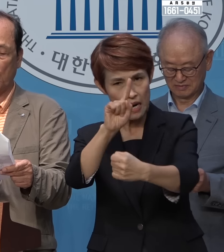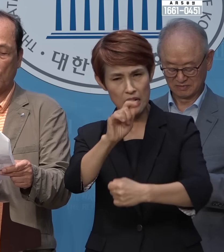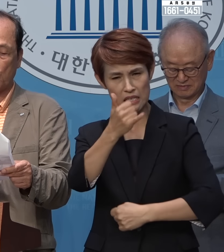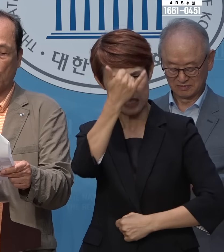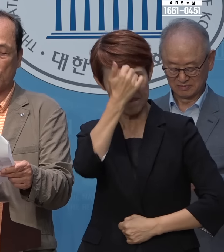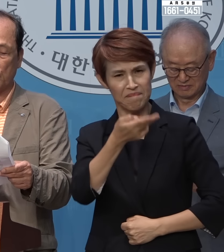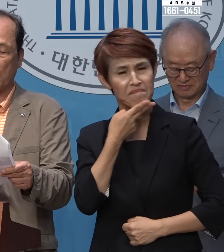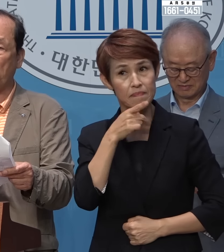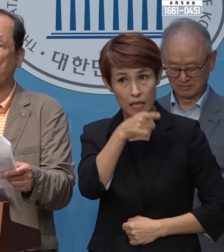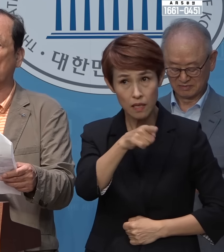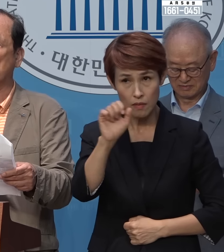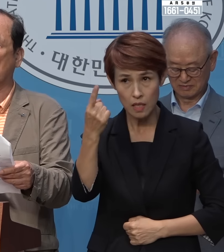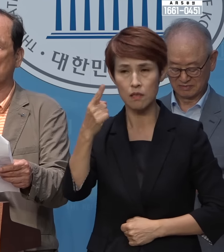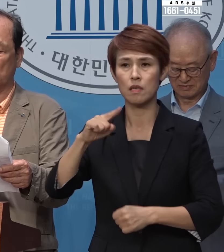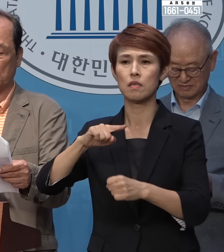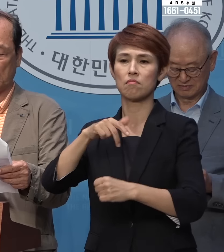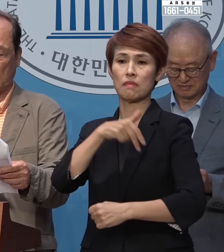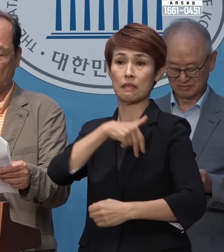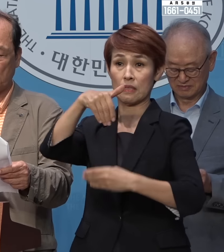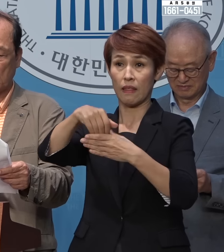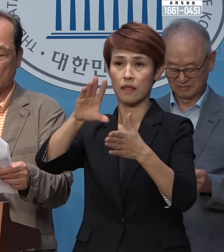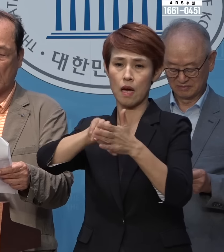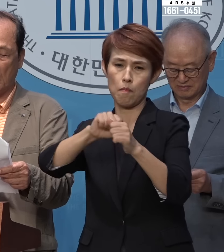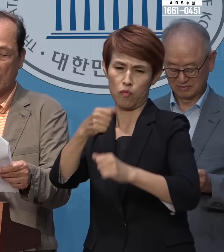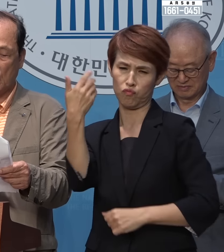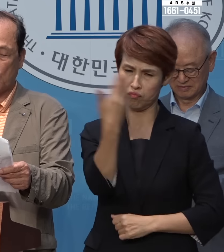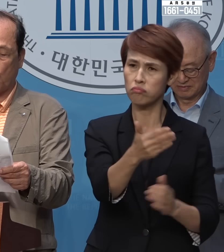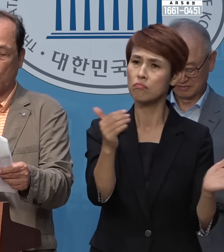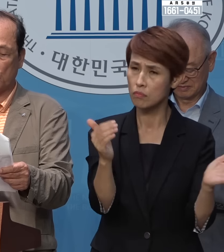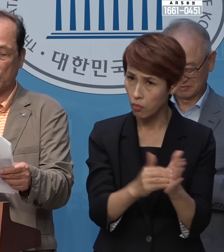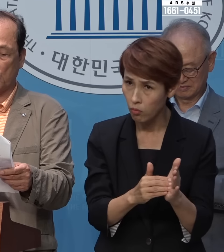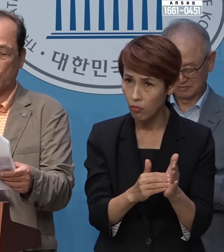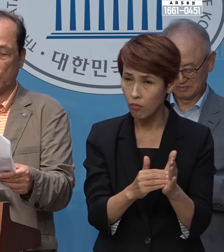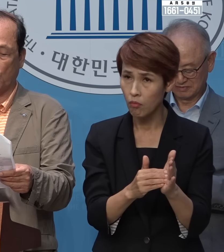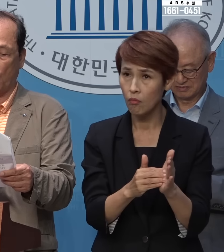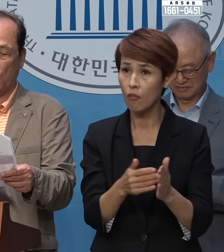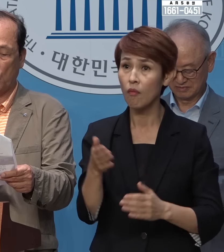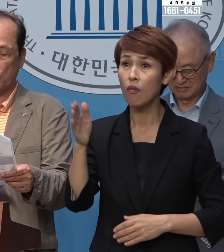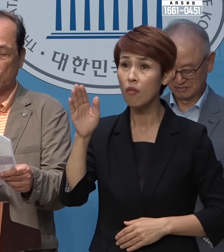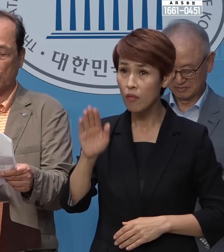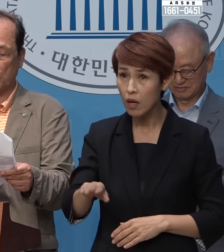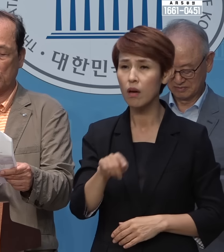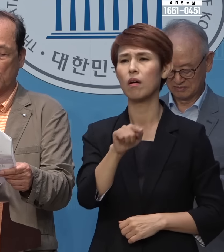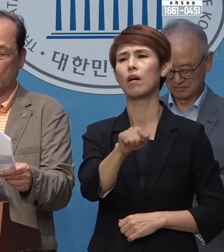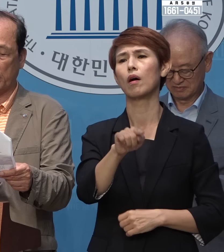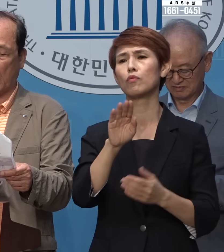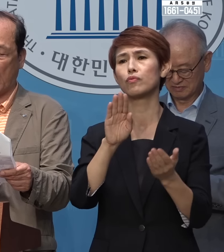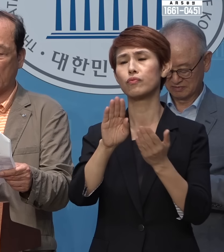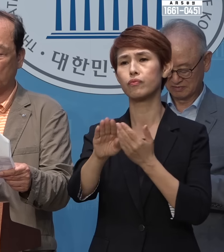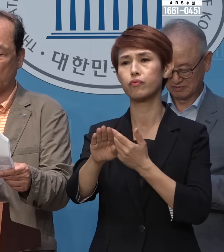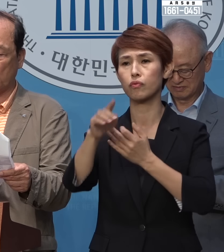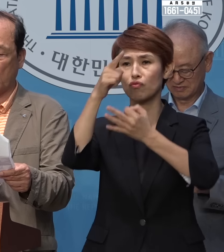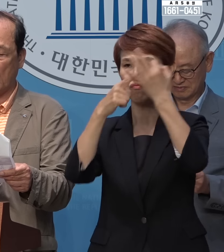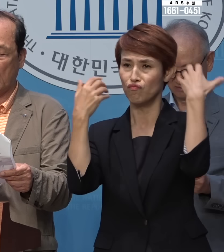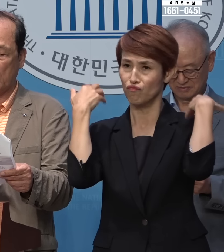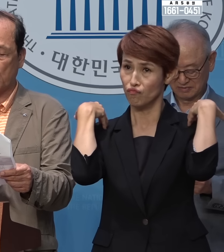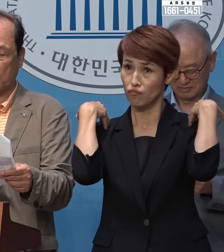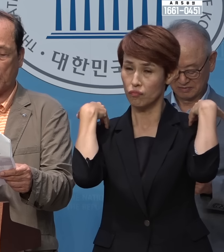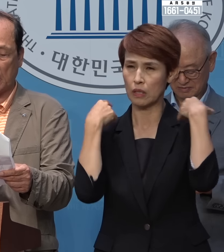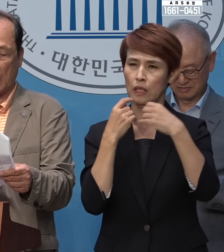의미로 총선 참패를 안겼습니다. 그러나 총선 이후에도 윤석열 정권의